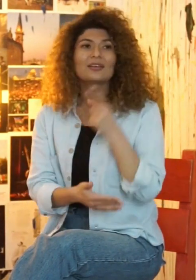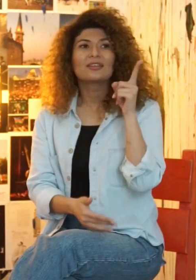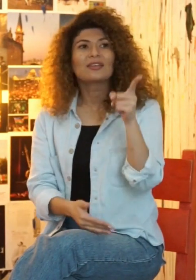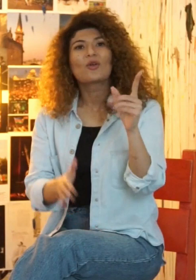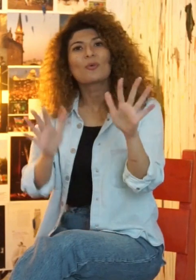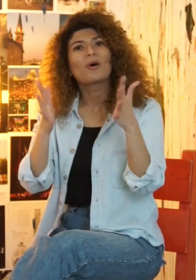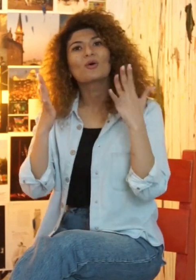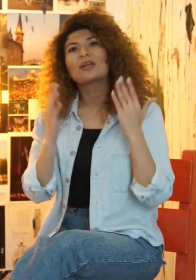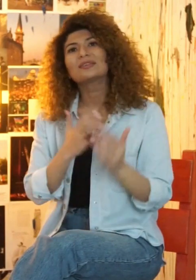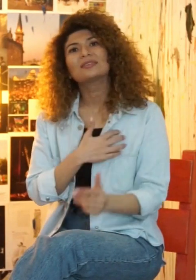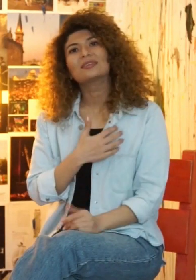Yine o bağ olaydı.